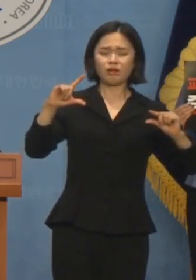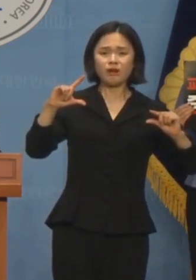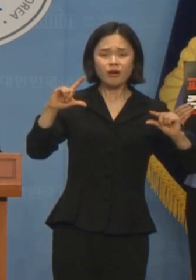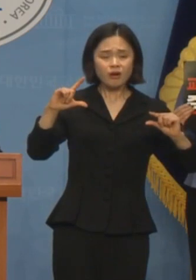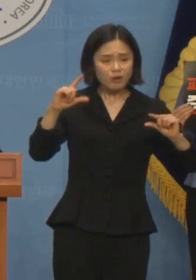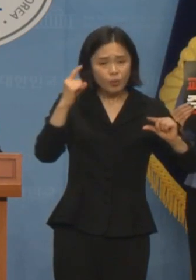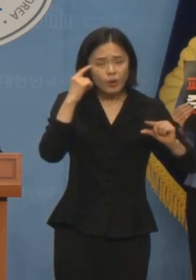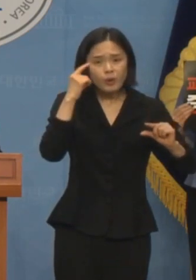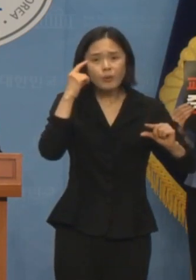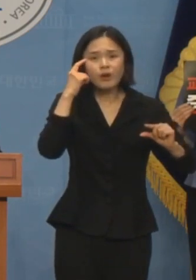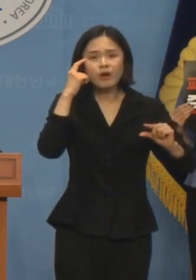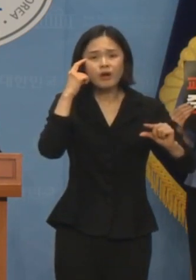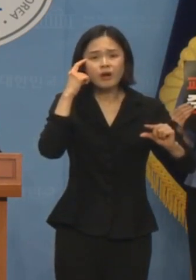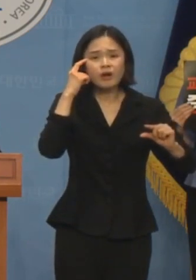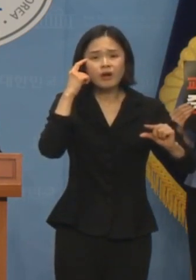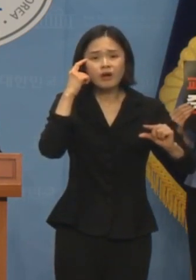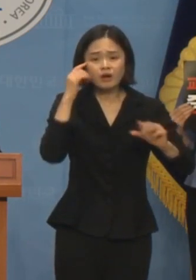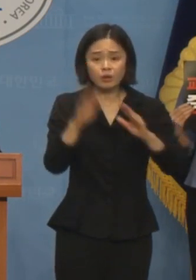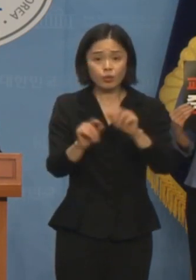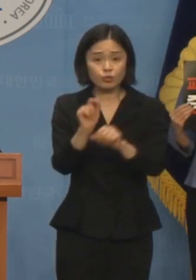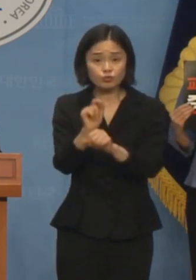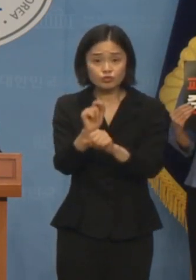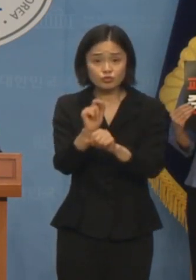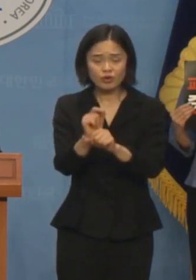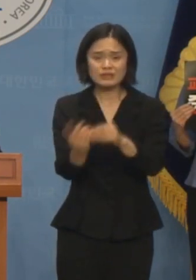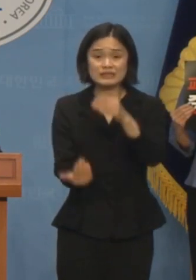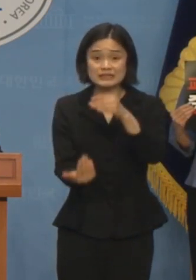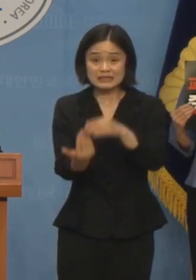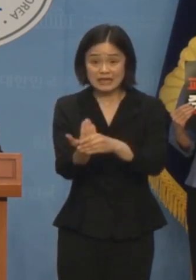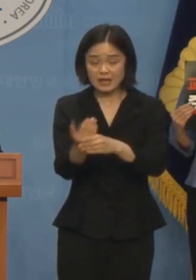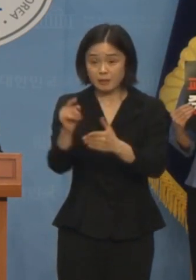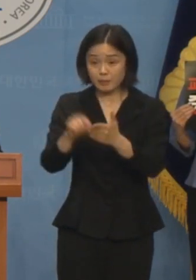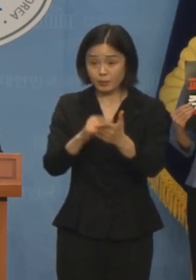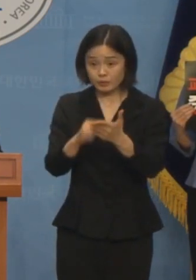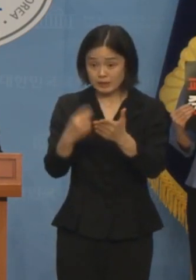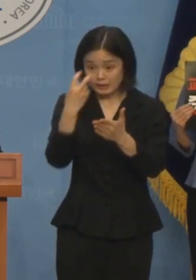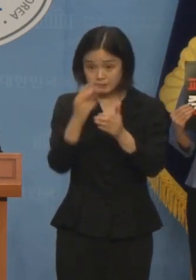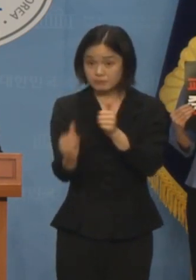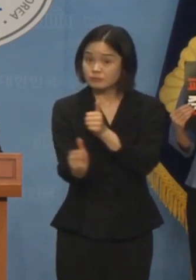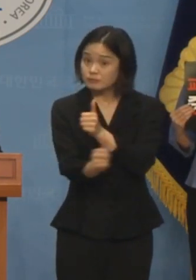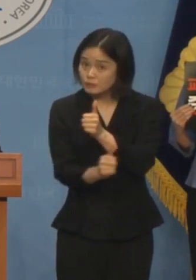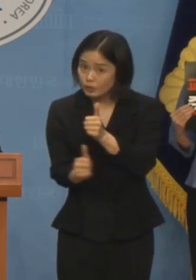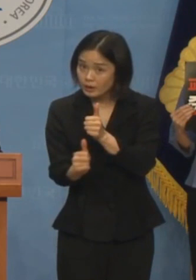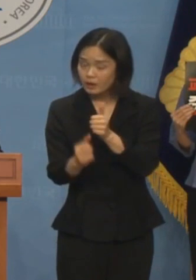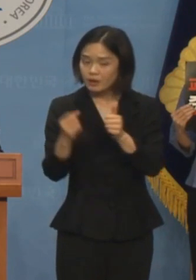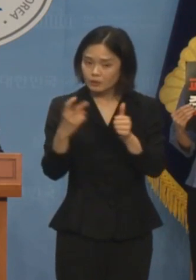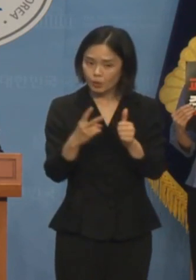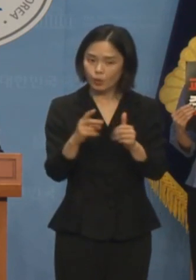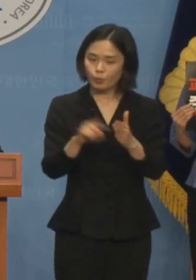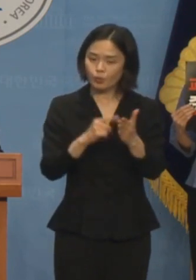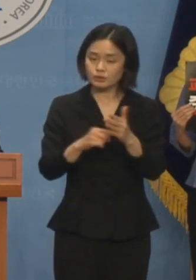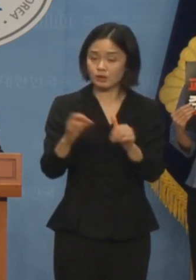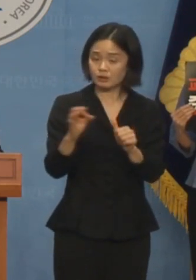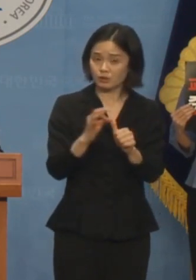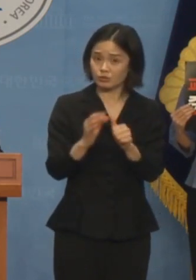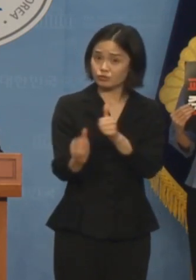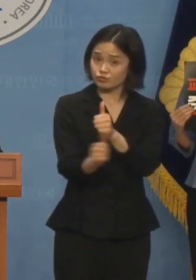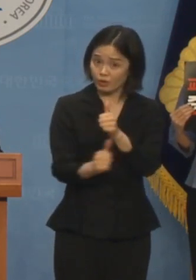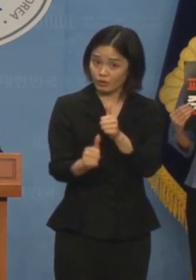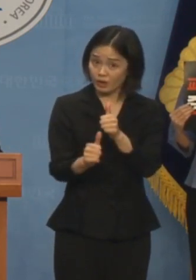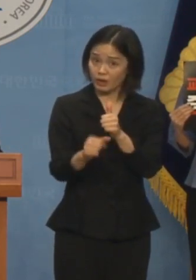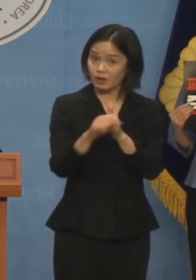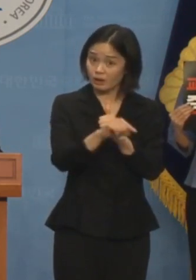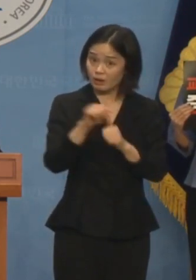것일까요? 그동안 공무원 재해보상심의위원회와 공무원 재해보상연금위원회는 교원의 공무와